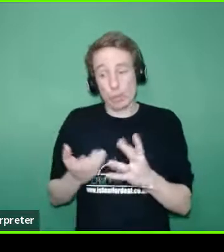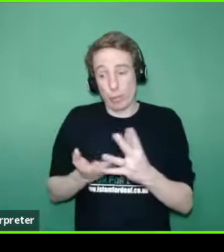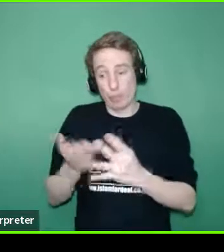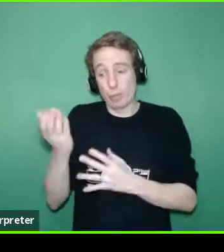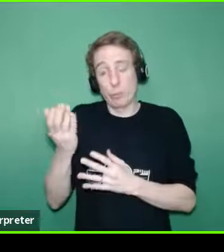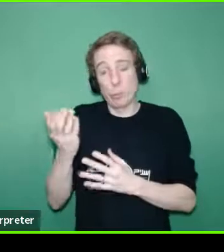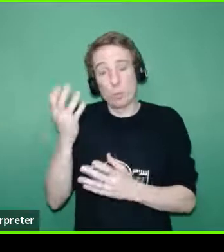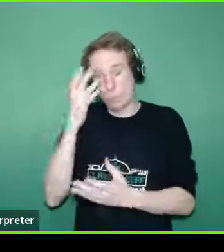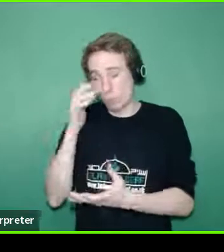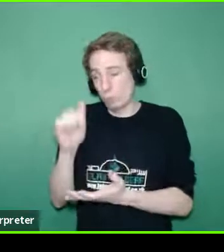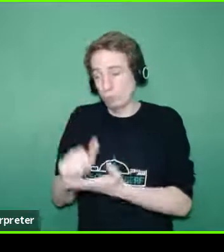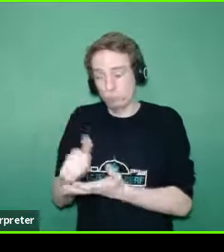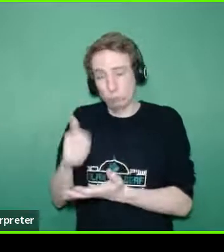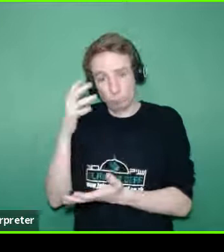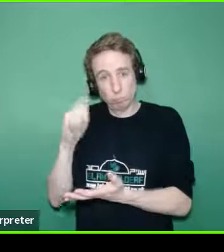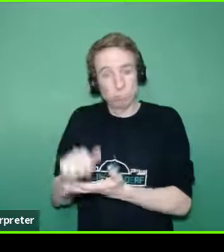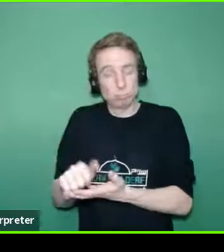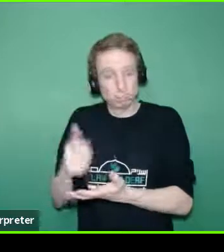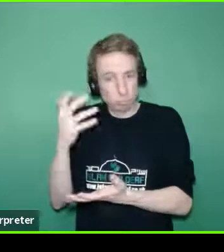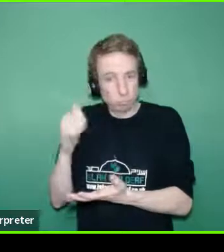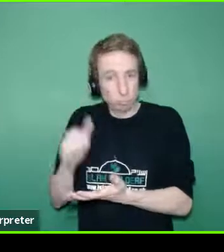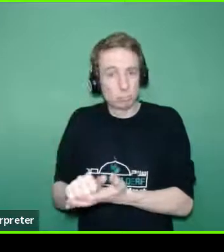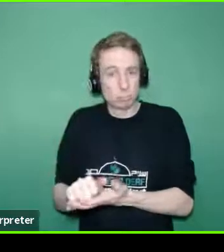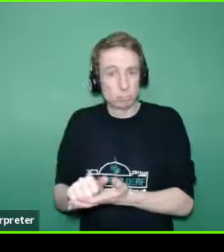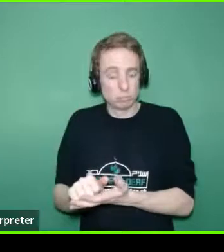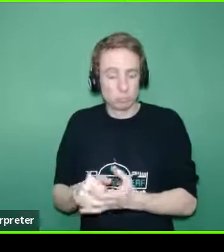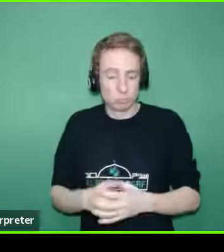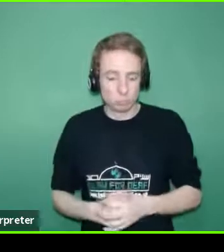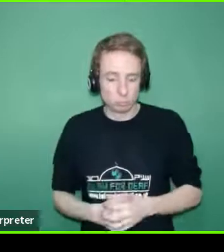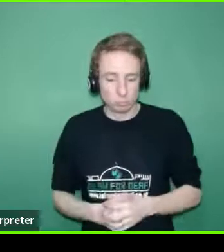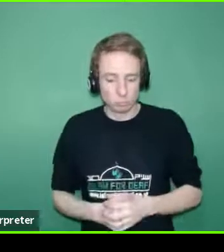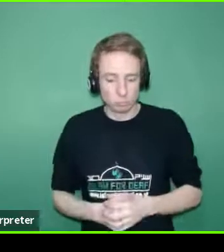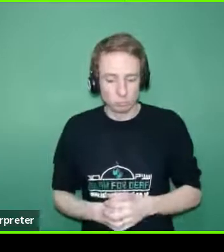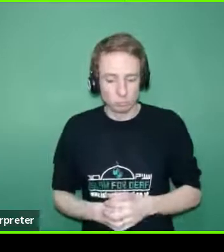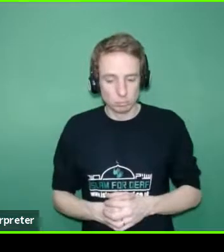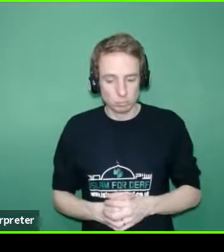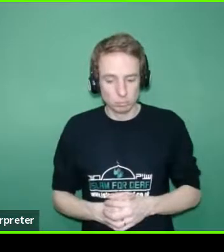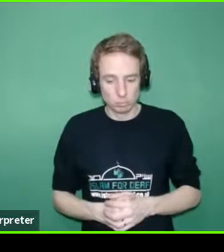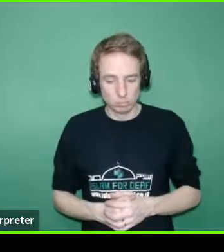prostrations. فإذا انتهى من صلاته قال